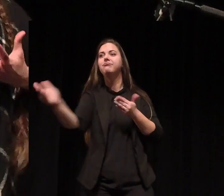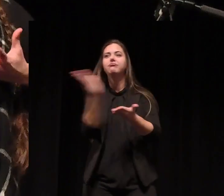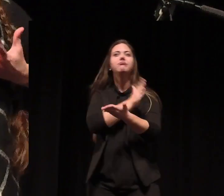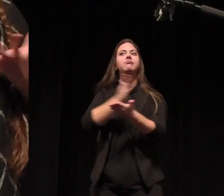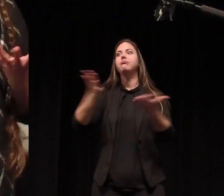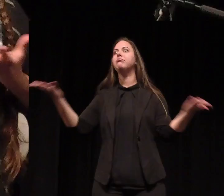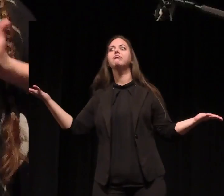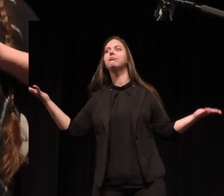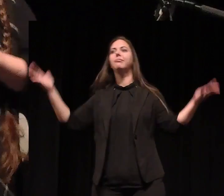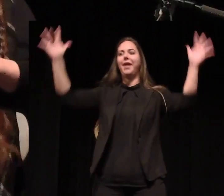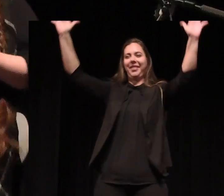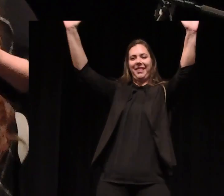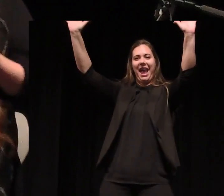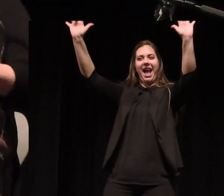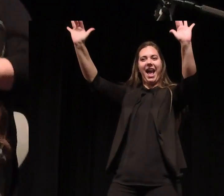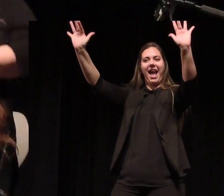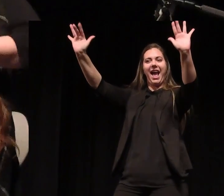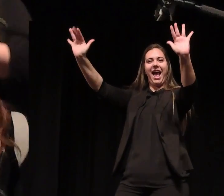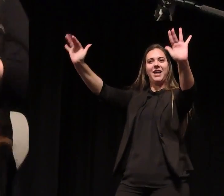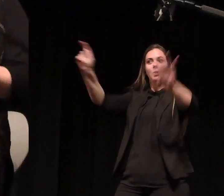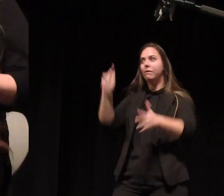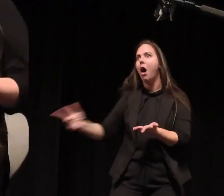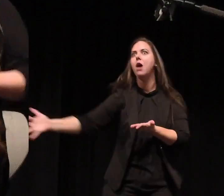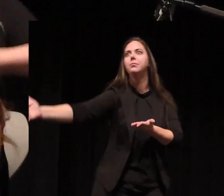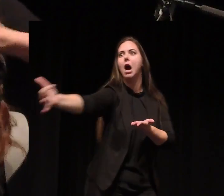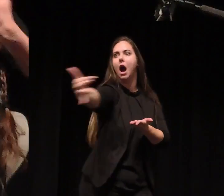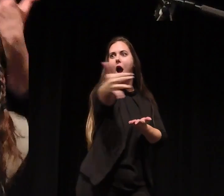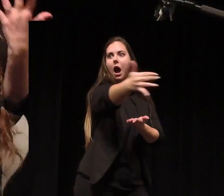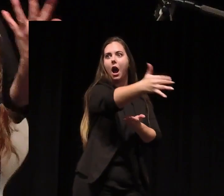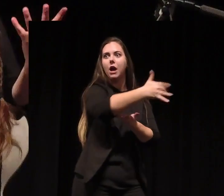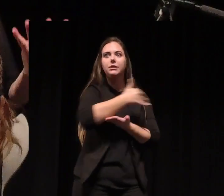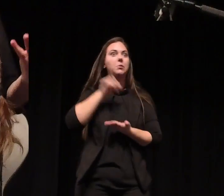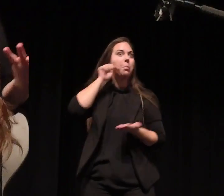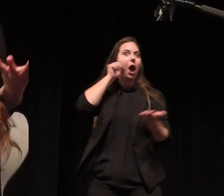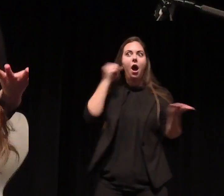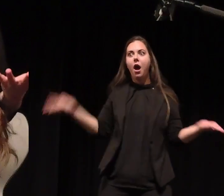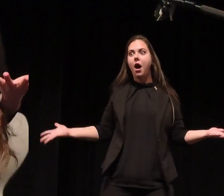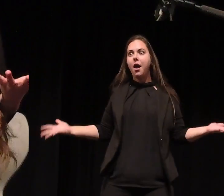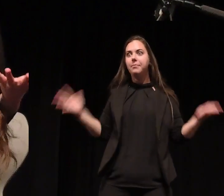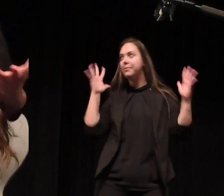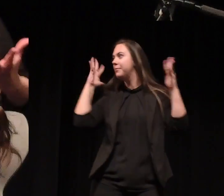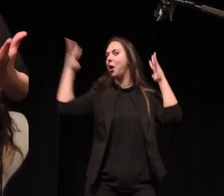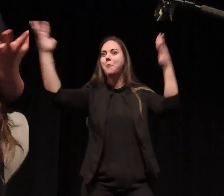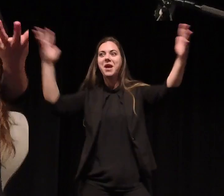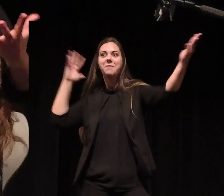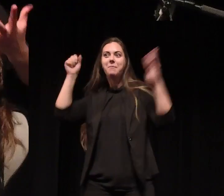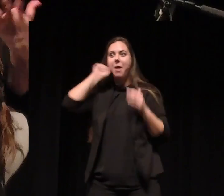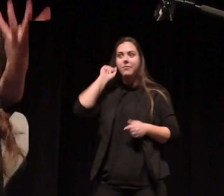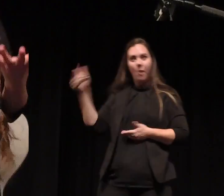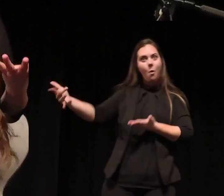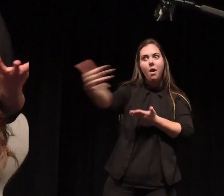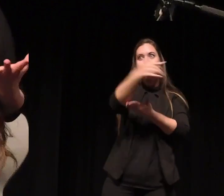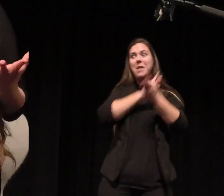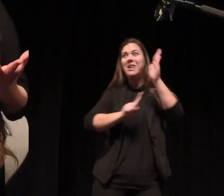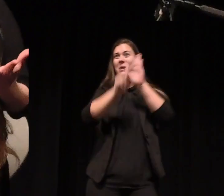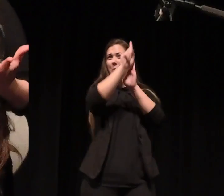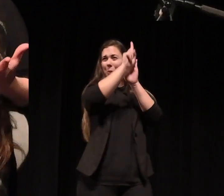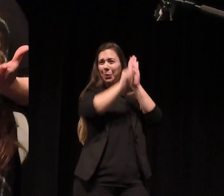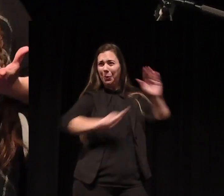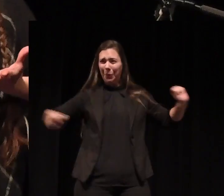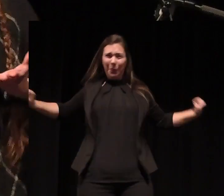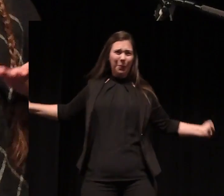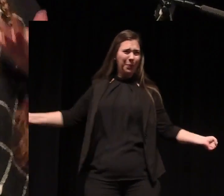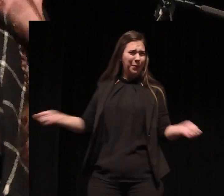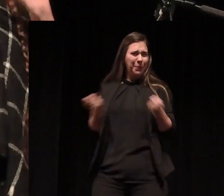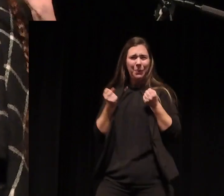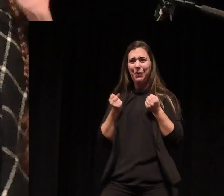puis il fallait cueillir toutes les pommes du verger avant que le temps froid arrive. Mais la pauvre Clara était toute